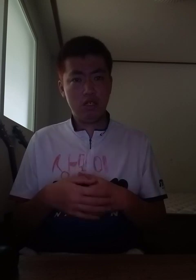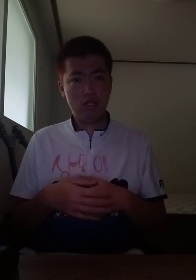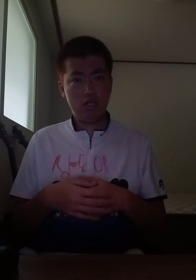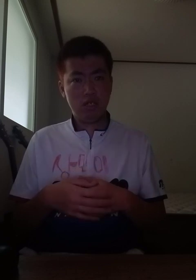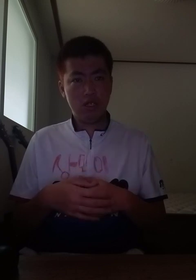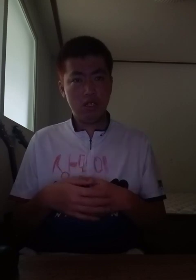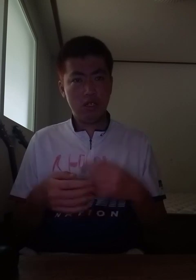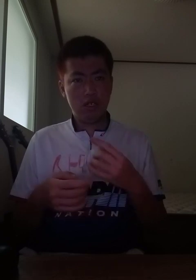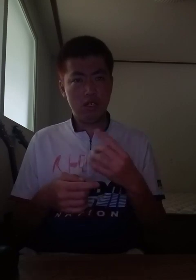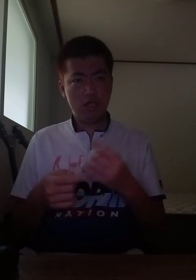이렇게 해야 돼요.